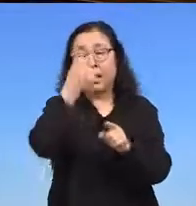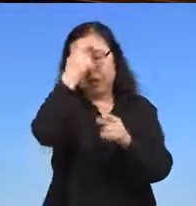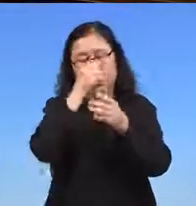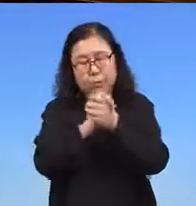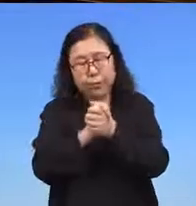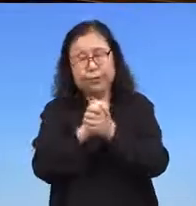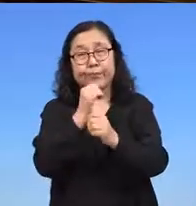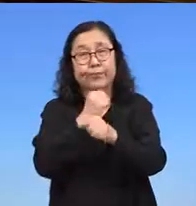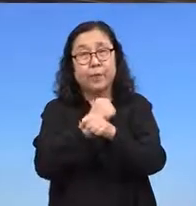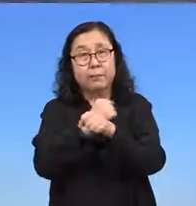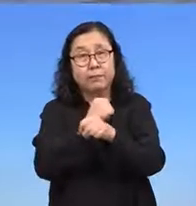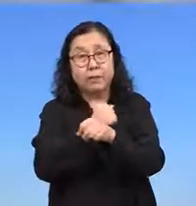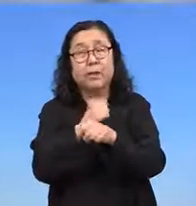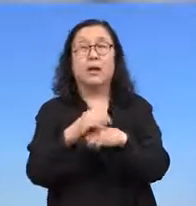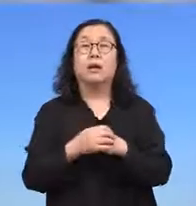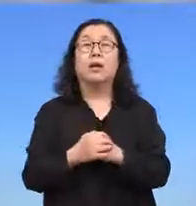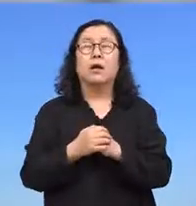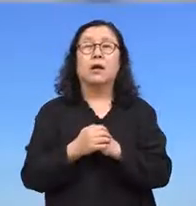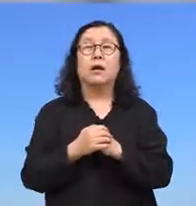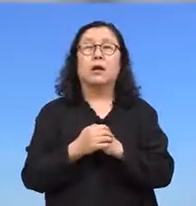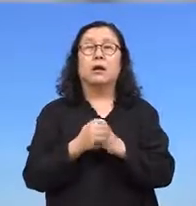같이 기도하지 않으시겠습니까?